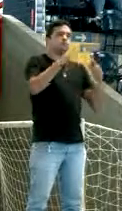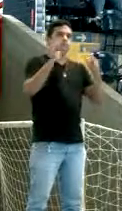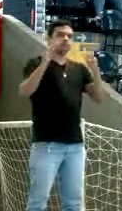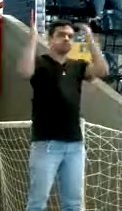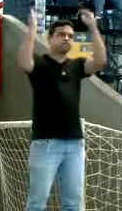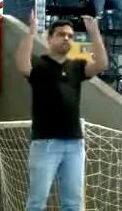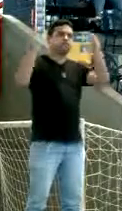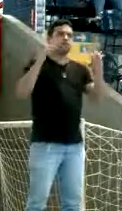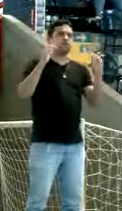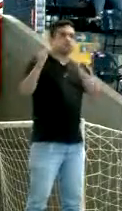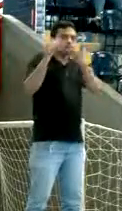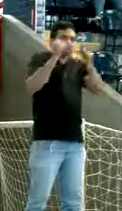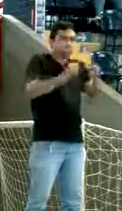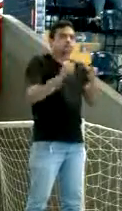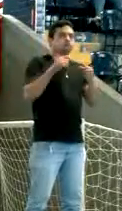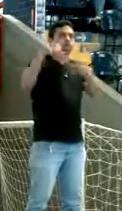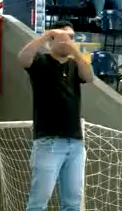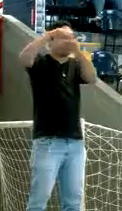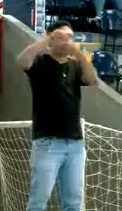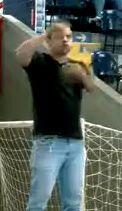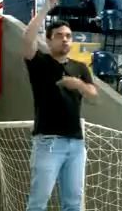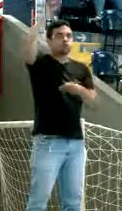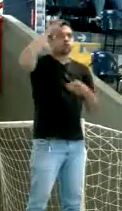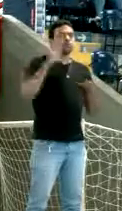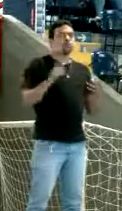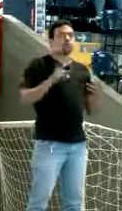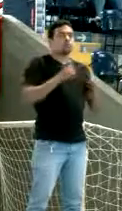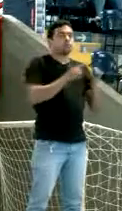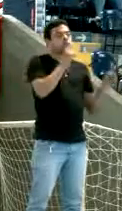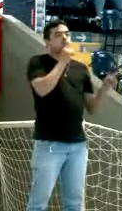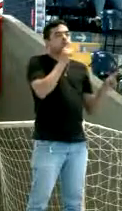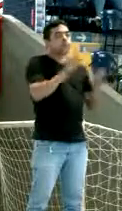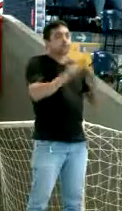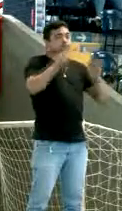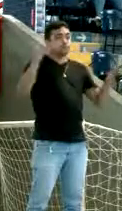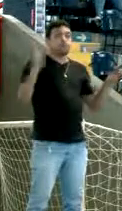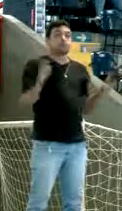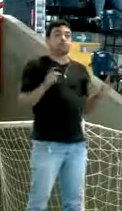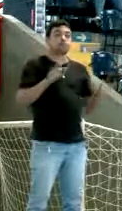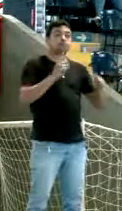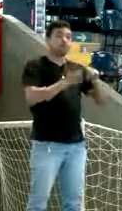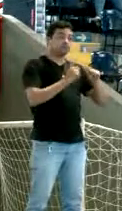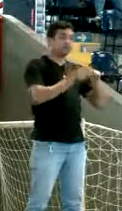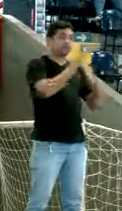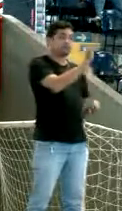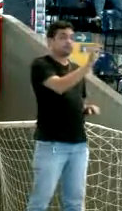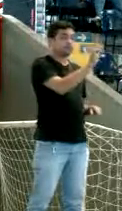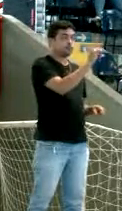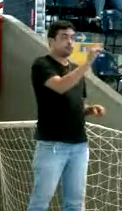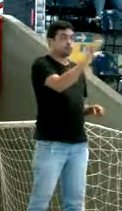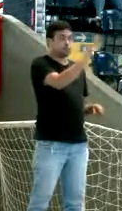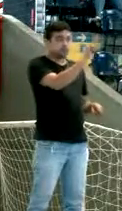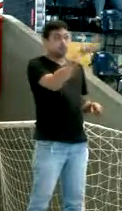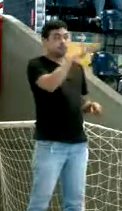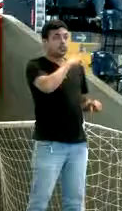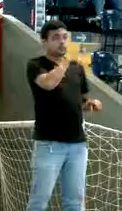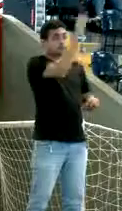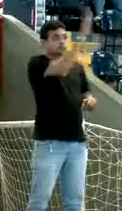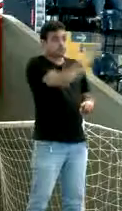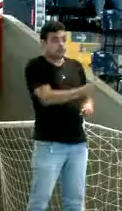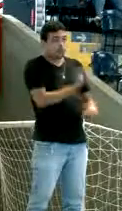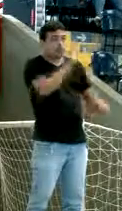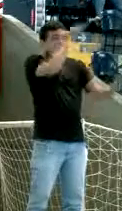autoridades constituídas. Mas era totalmente o contrário. A Tropicália tinha um objetivo